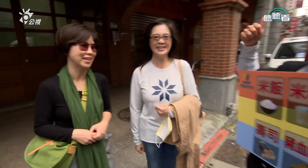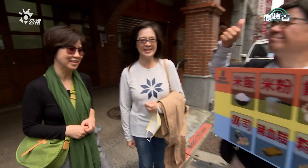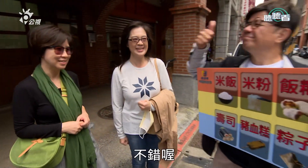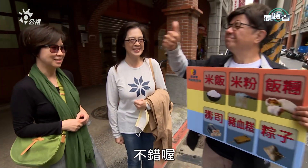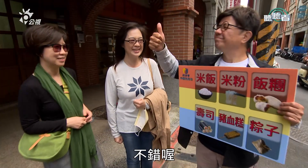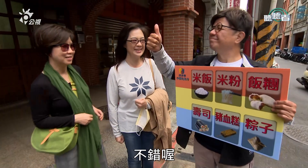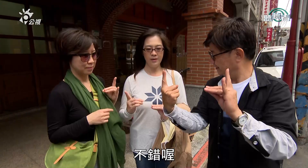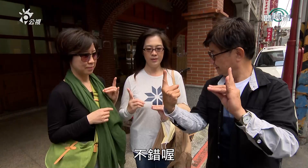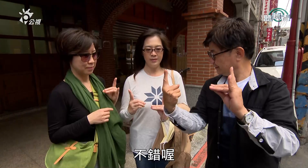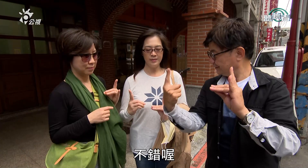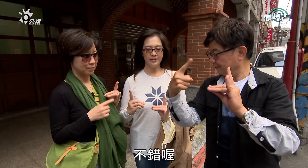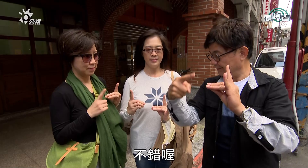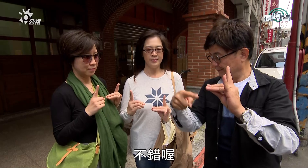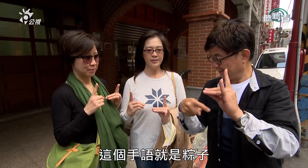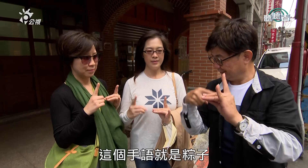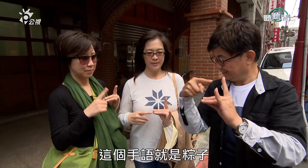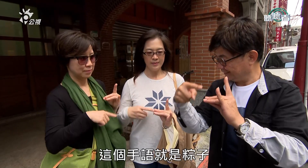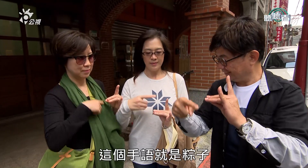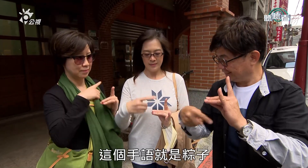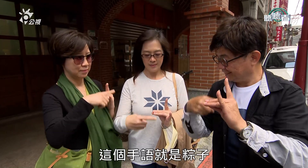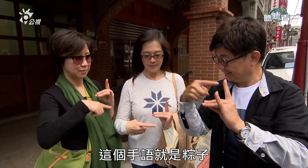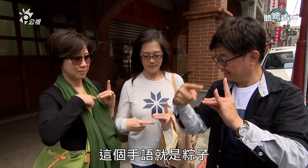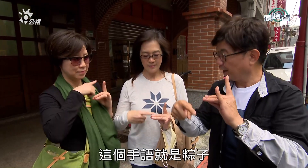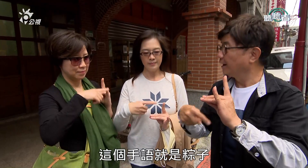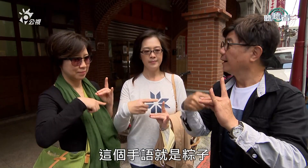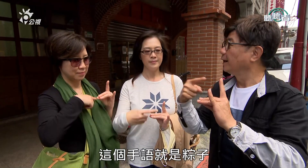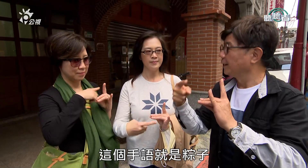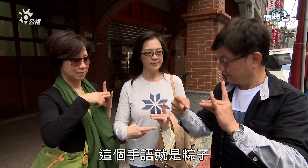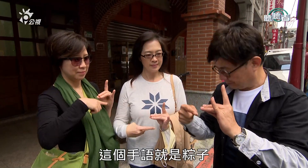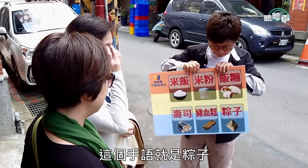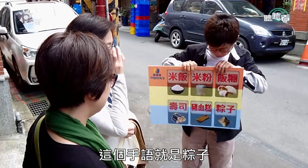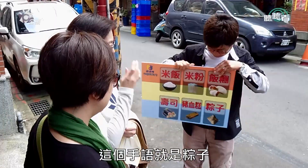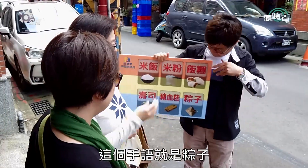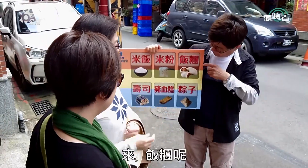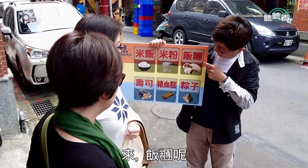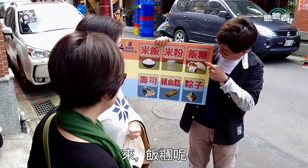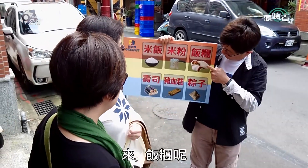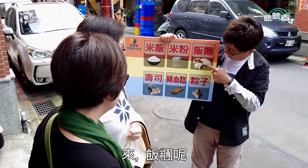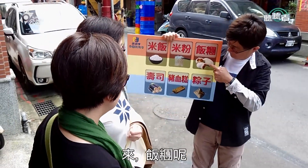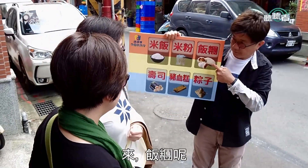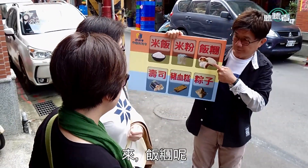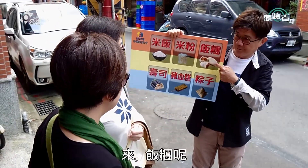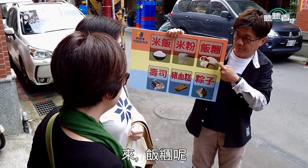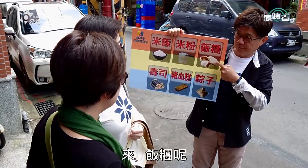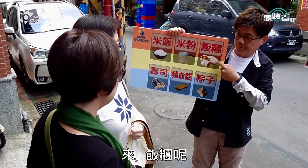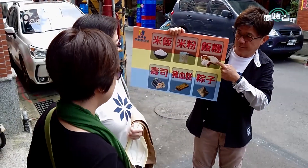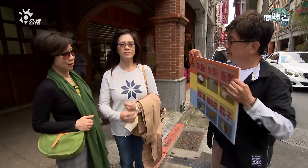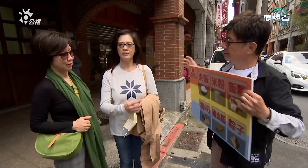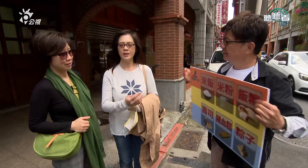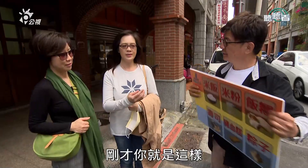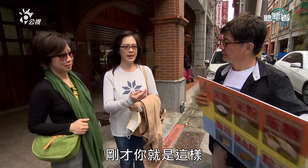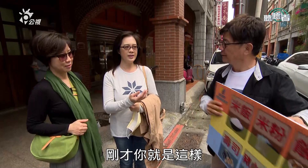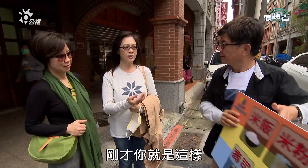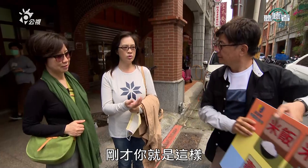哎，不错哦，这个手语啊就是粽子呀。啊，来，饭团呢？ 就